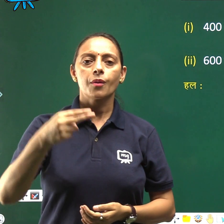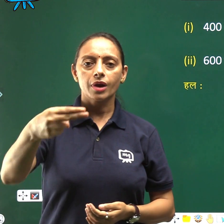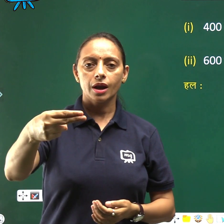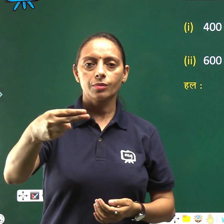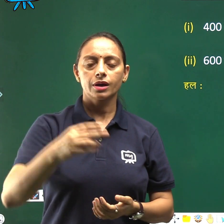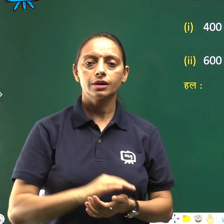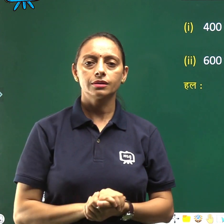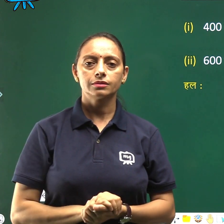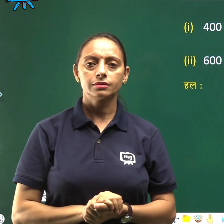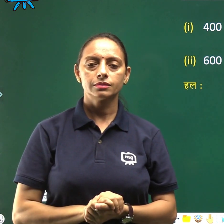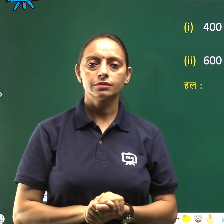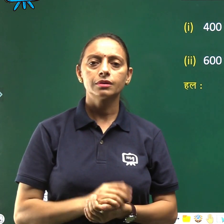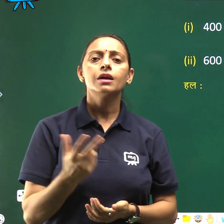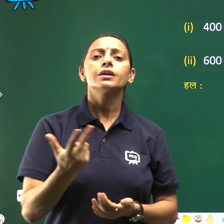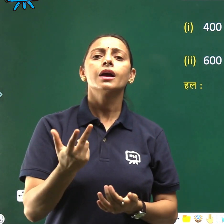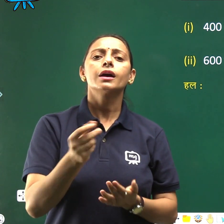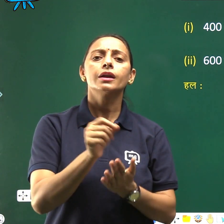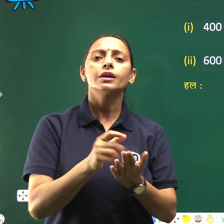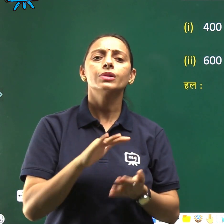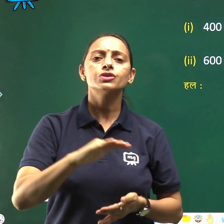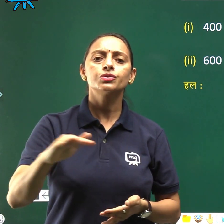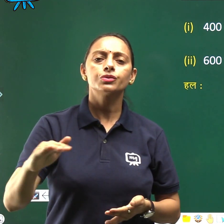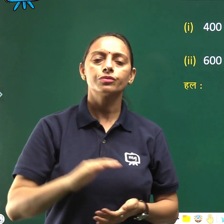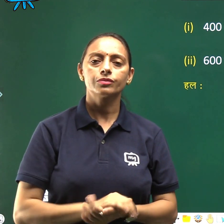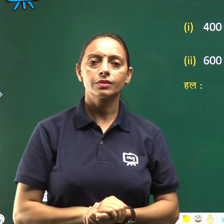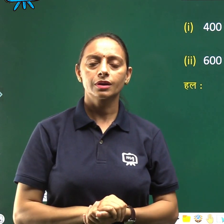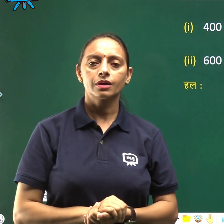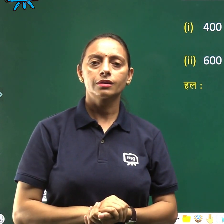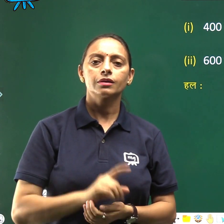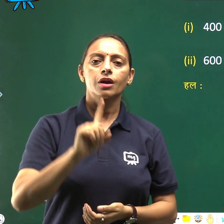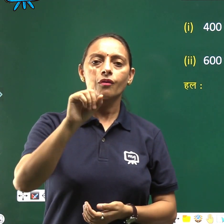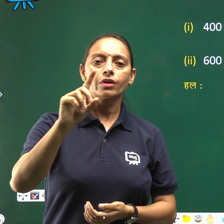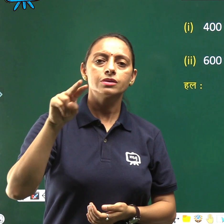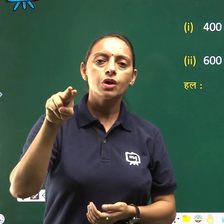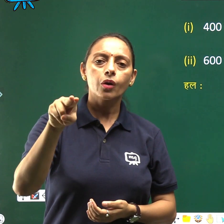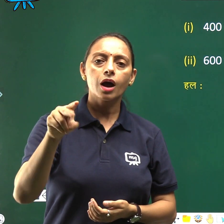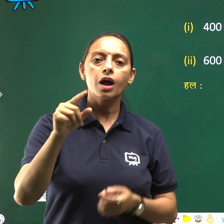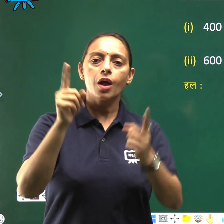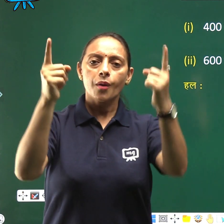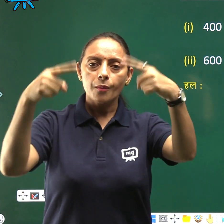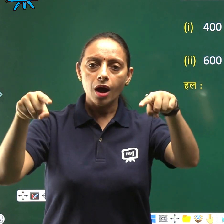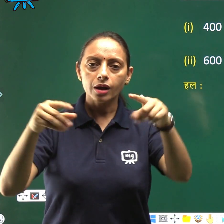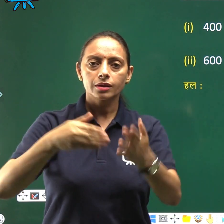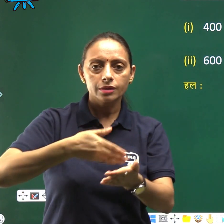400 सेंटीमीटर = क्या करेंगे बच्चों? 100 का भाग देंगे,